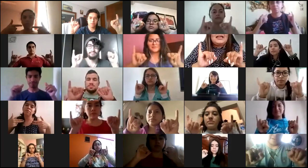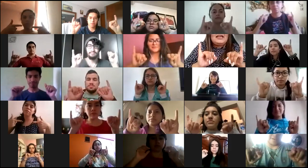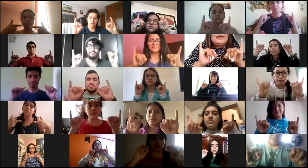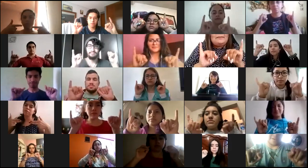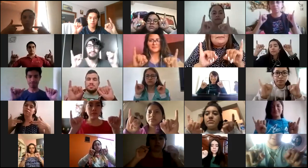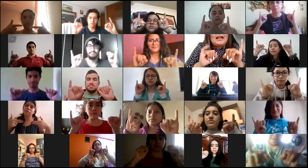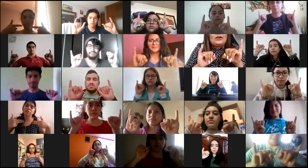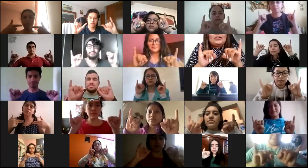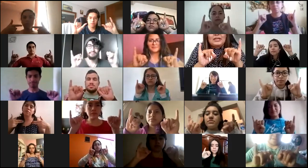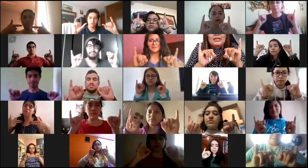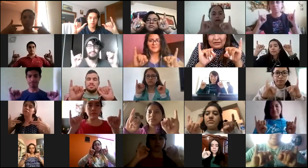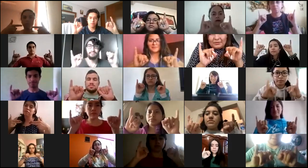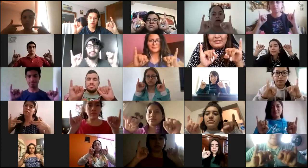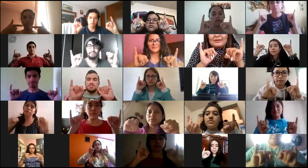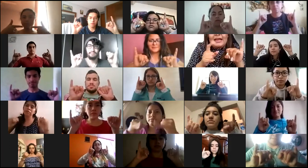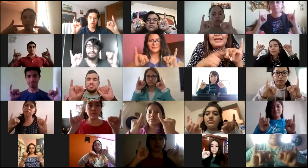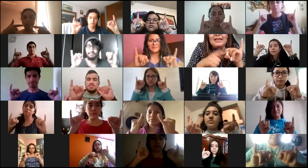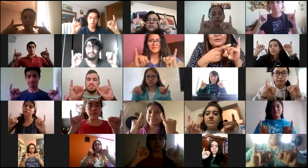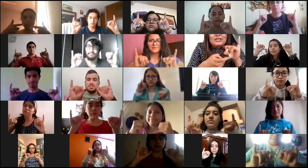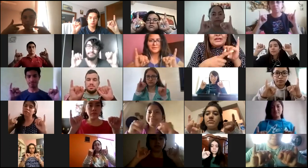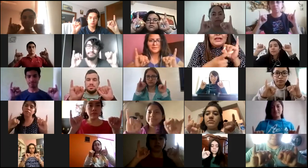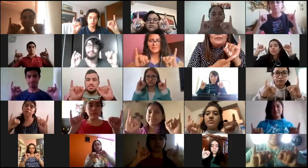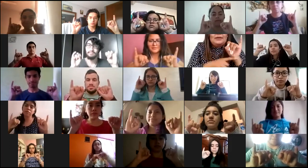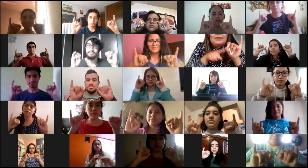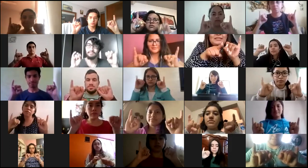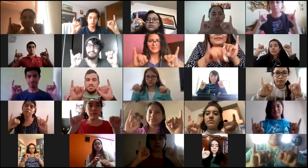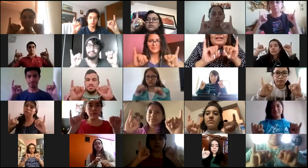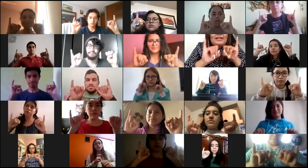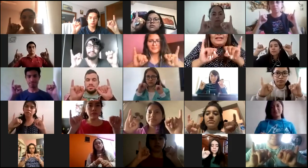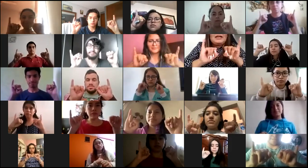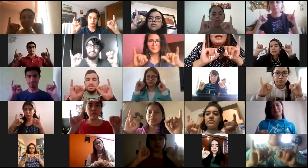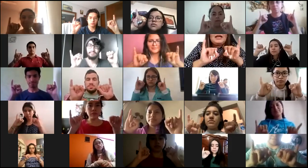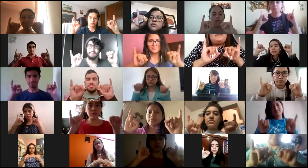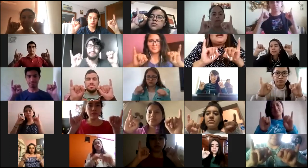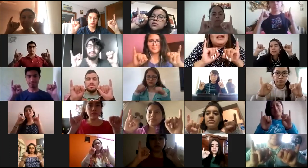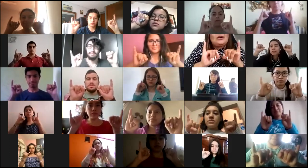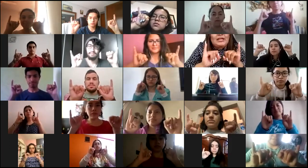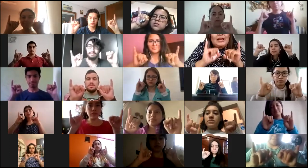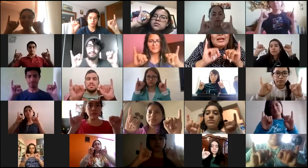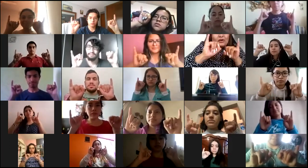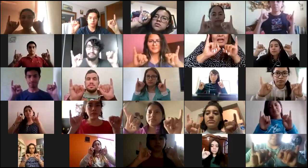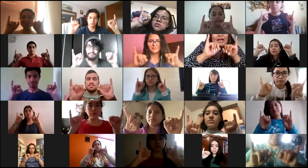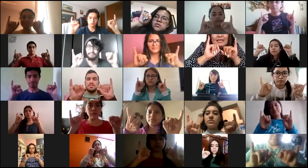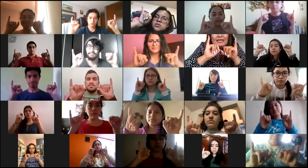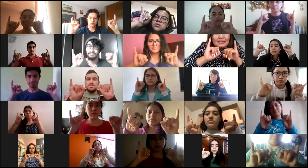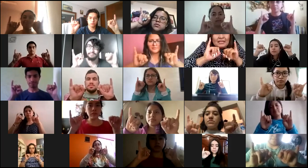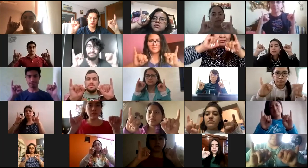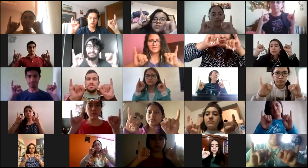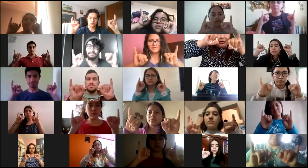Y para la J, observen, la I, puño cerrado, palma hacia enfrente. Para la J, con la I, dibujo una J